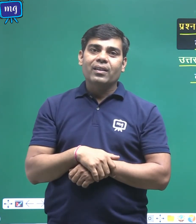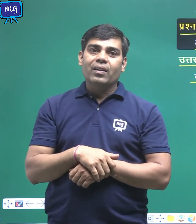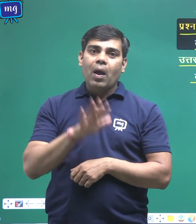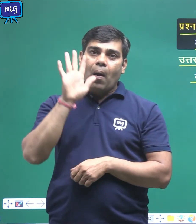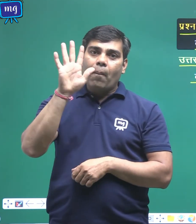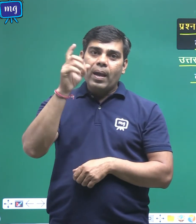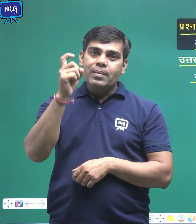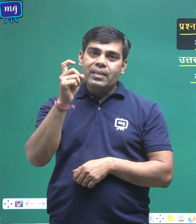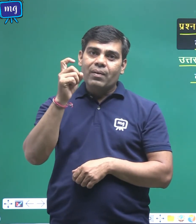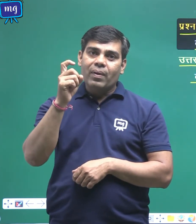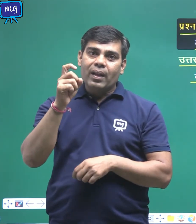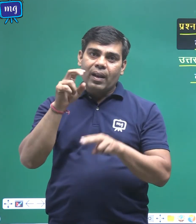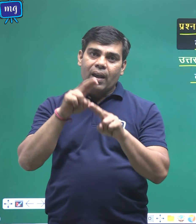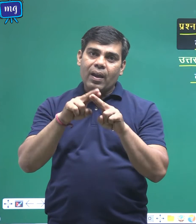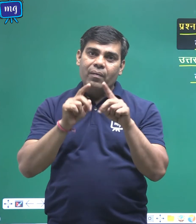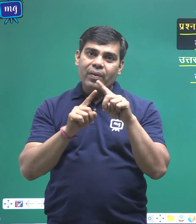57 फीट है।